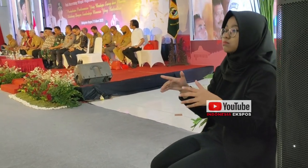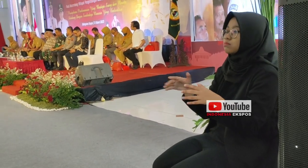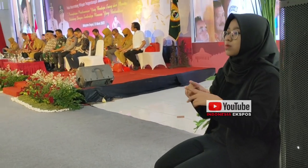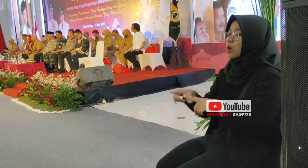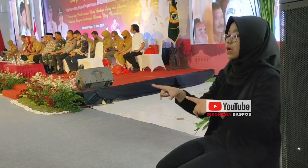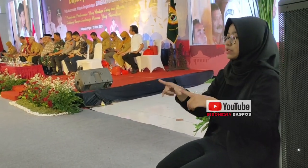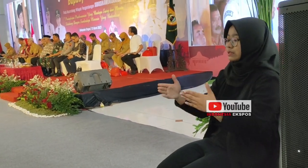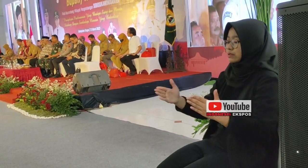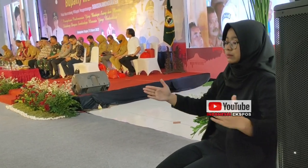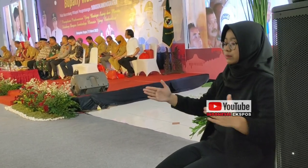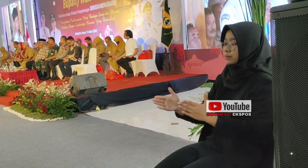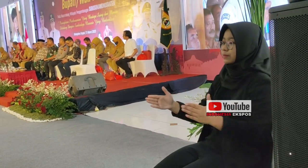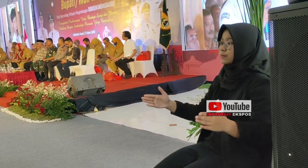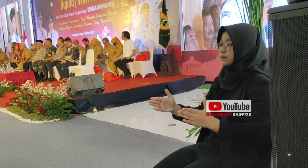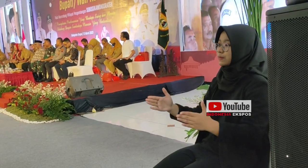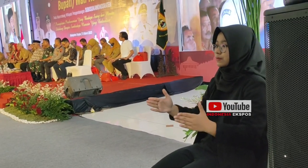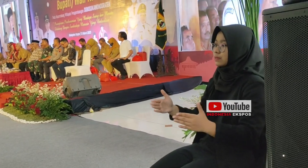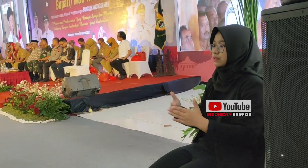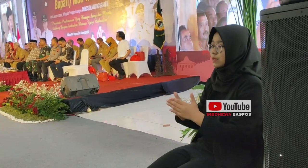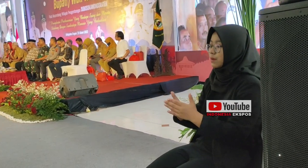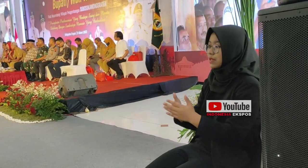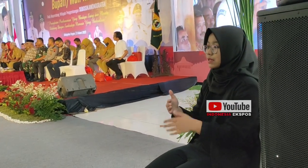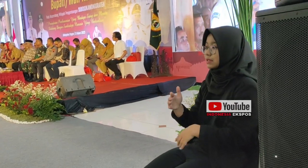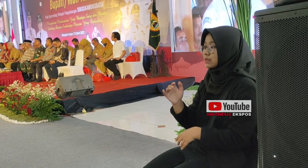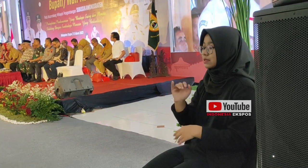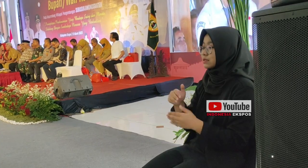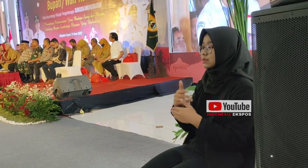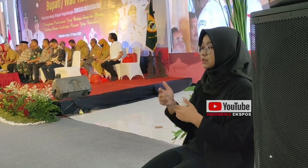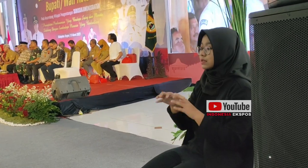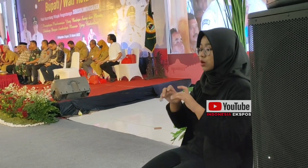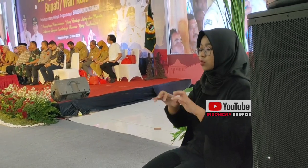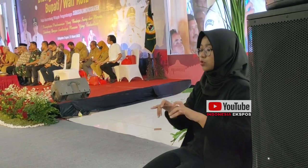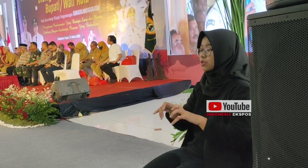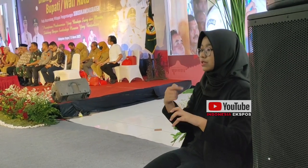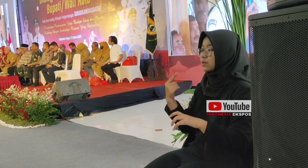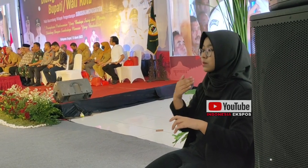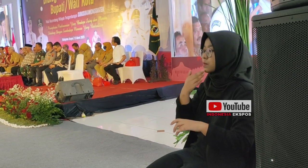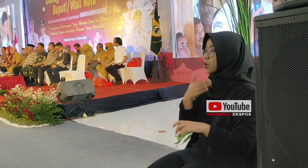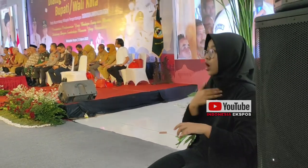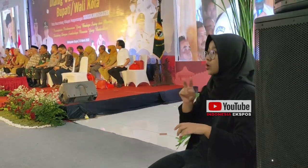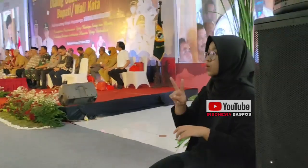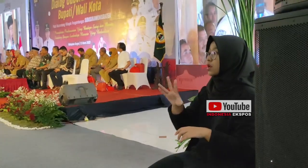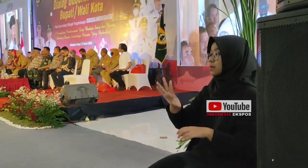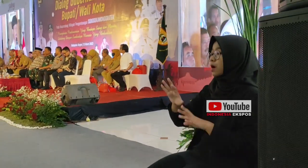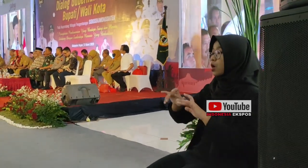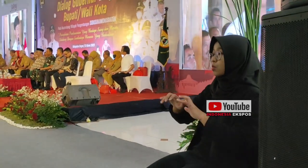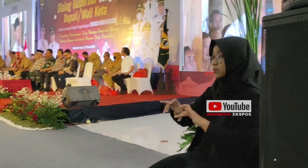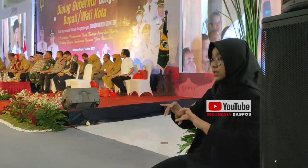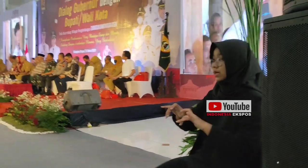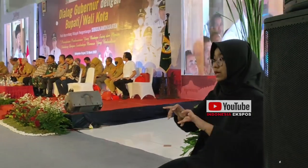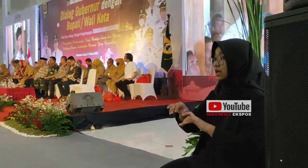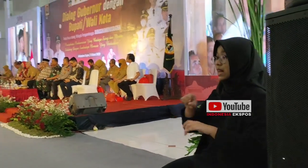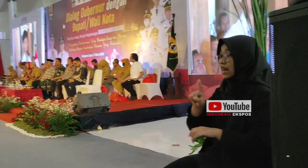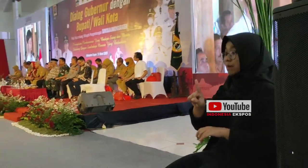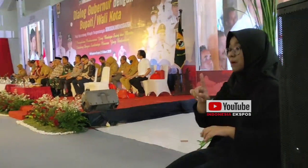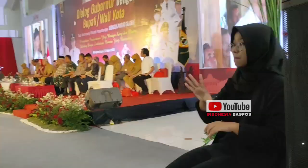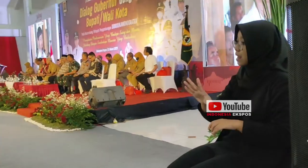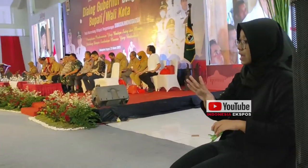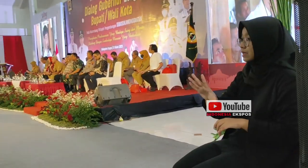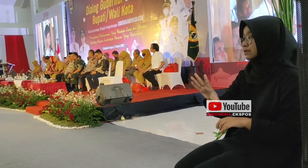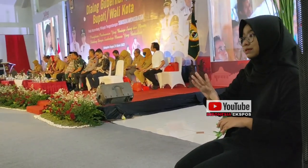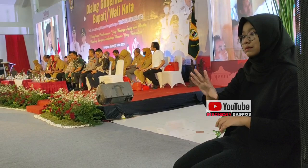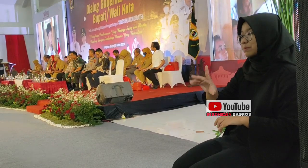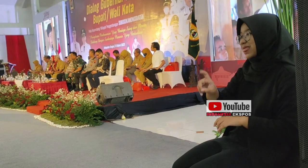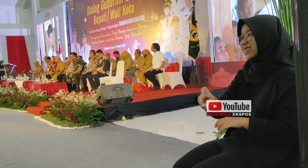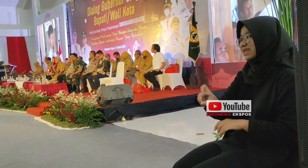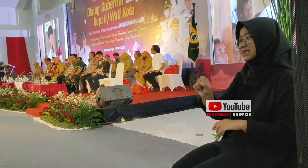Oke, terus? Yang spesifikasi komputernya itu, kita punya 25 komputer yang dimana 15 komputernya itu sudah tidak